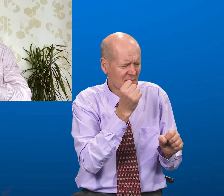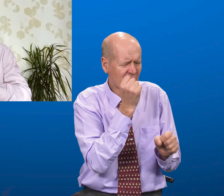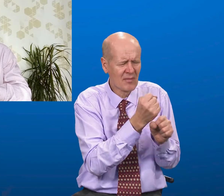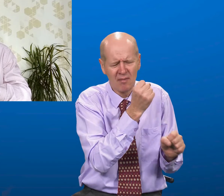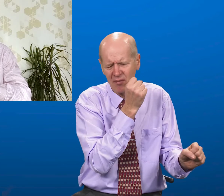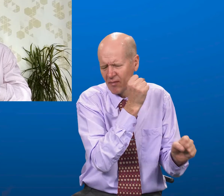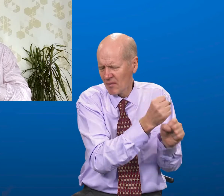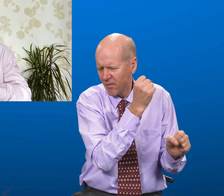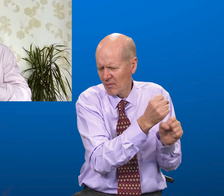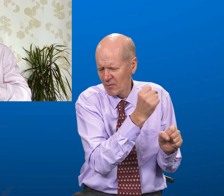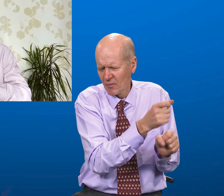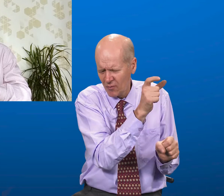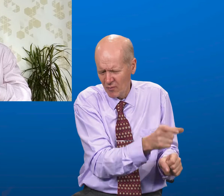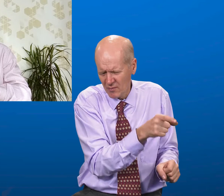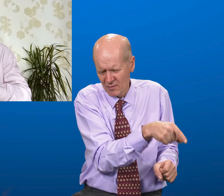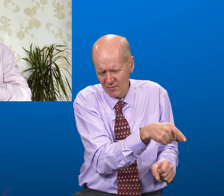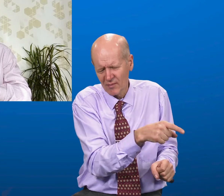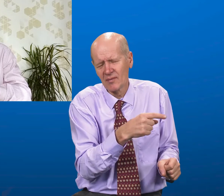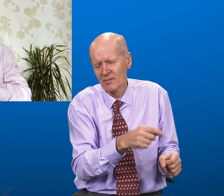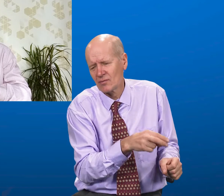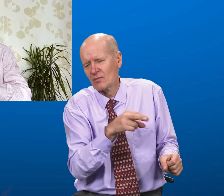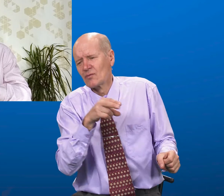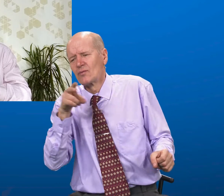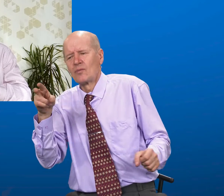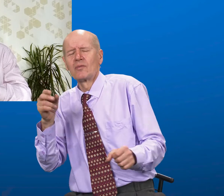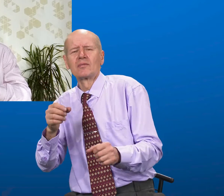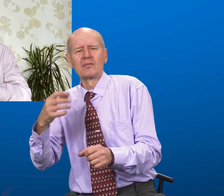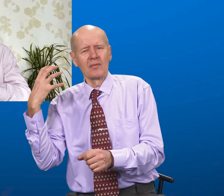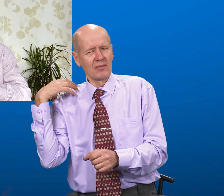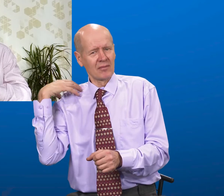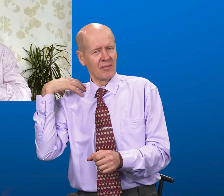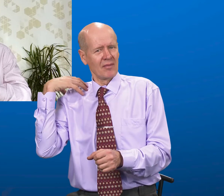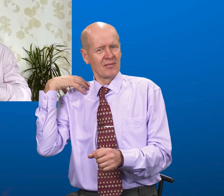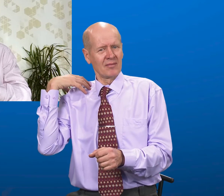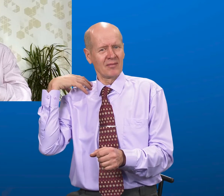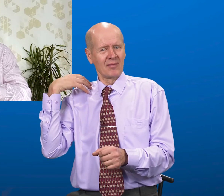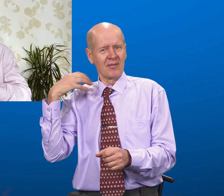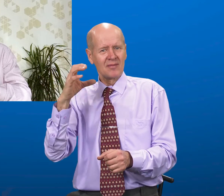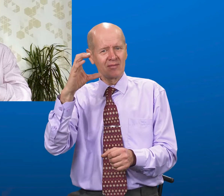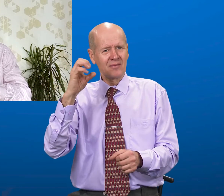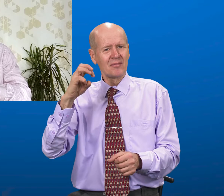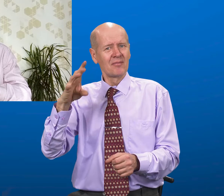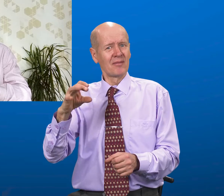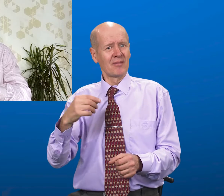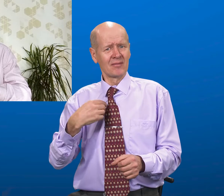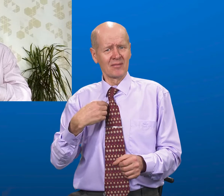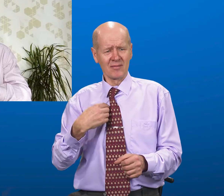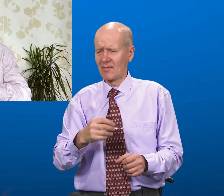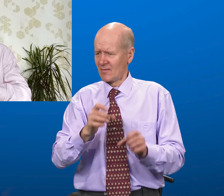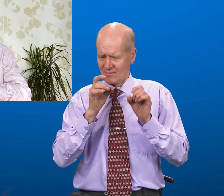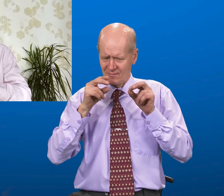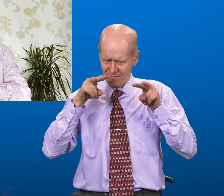рабочего, я свидетельствовал о славе Божьей. А те временные трудности, которые у меня были,